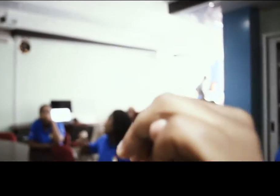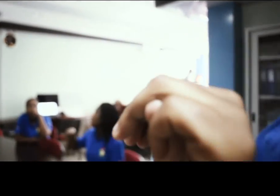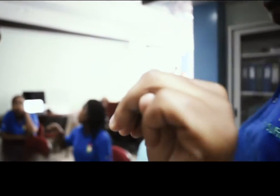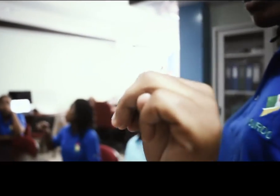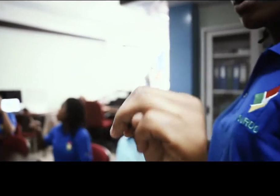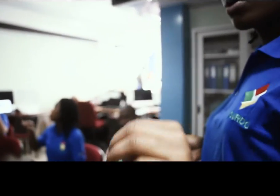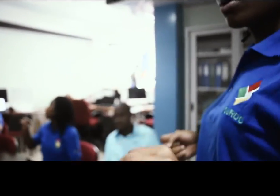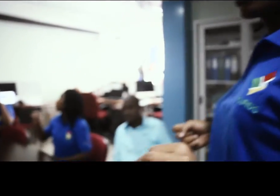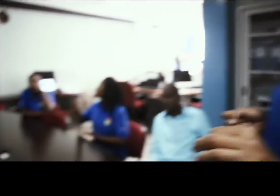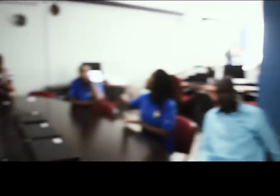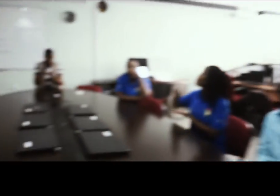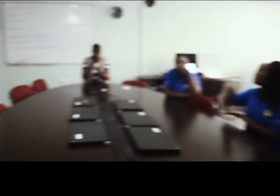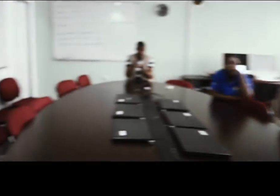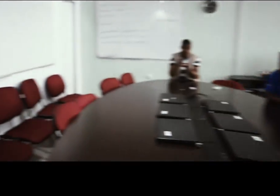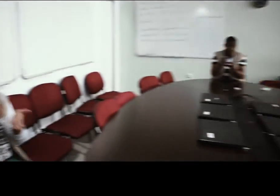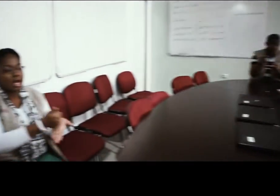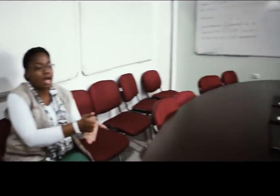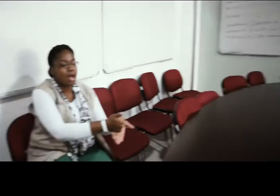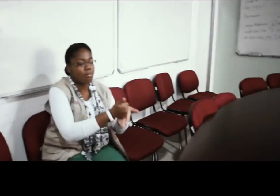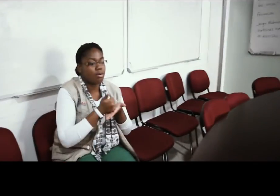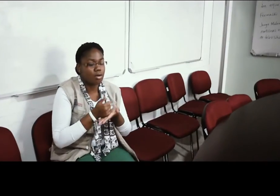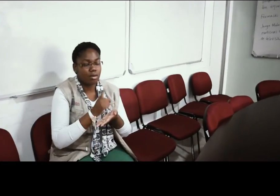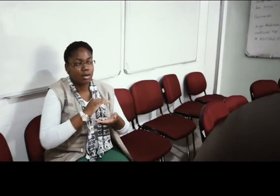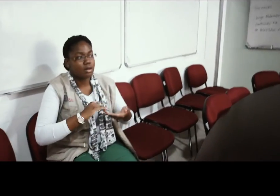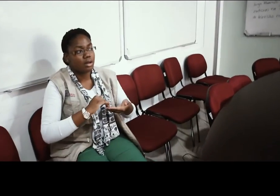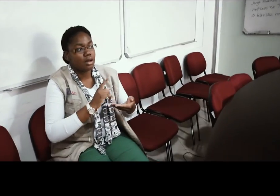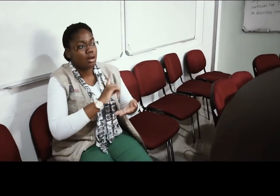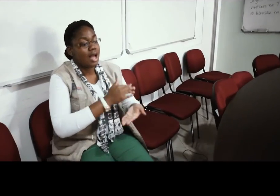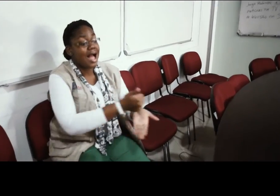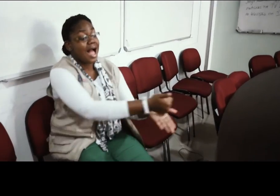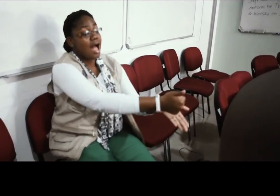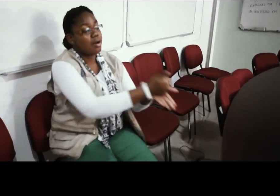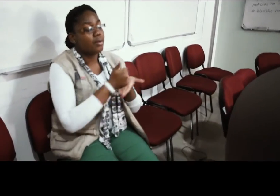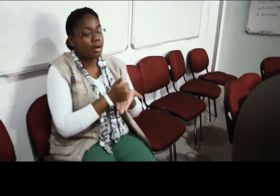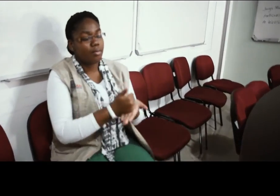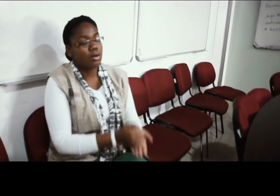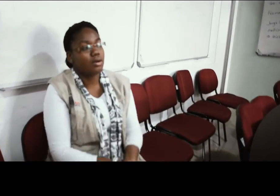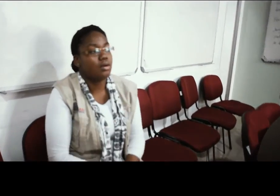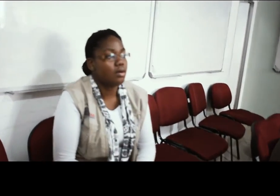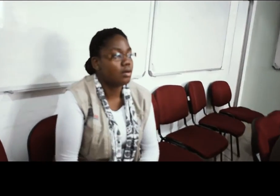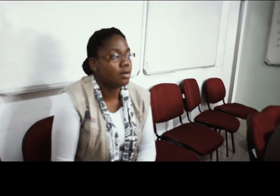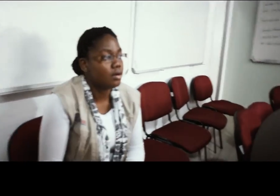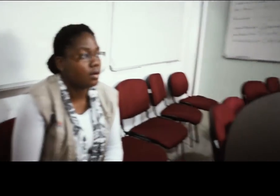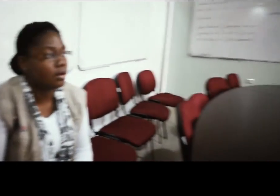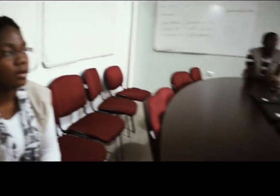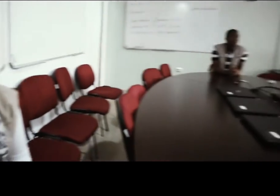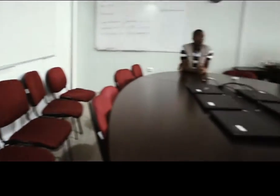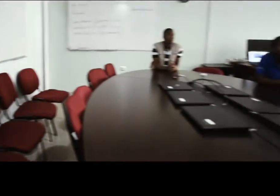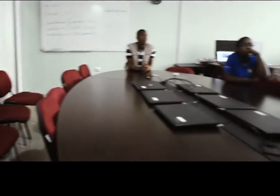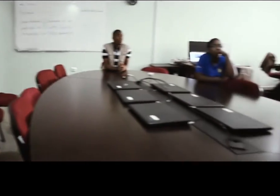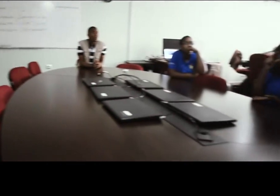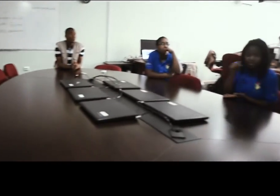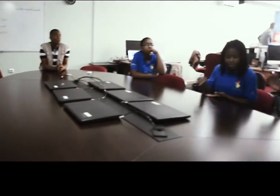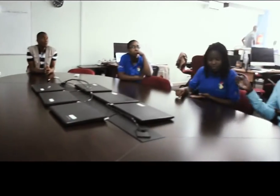dar Corpo à matéria aqui o grupo analisa o texto e encontra os sinais adequados a informação